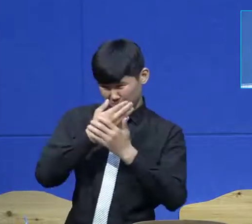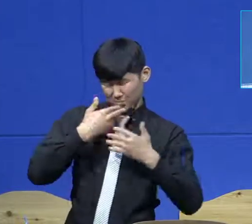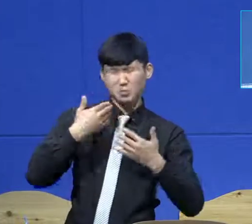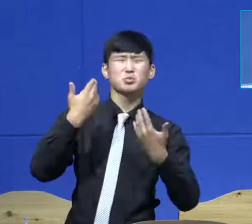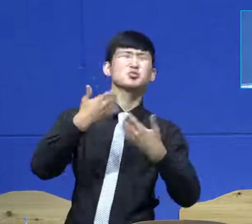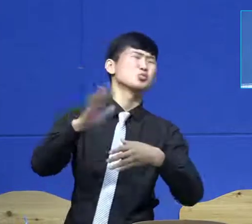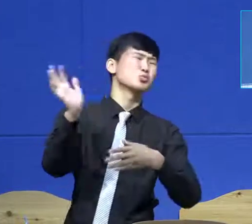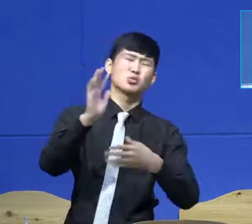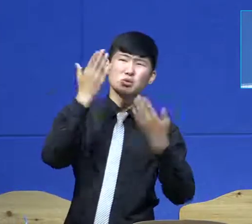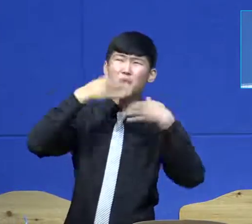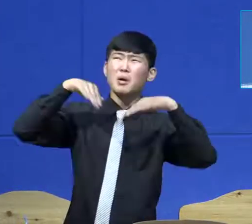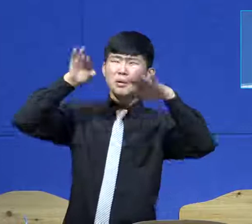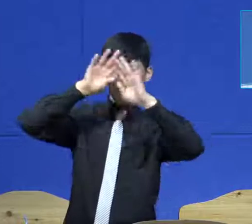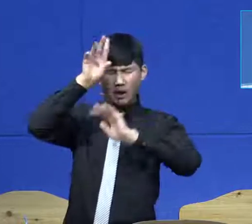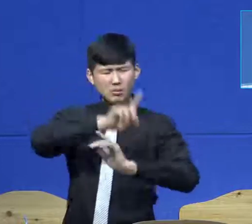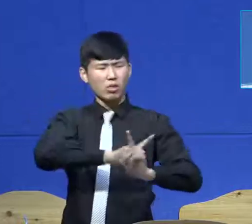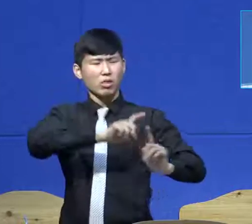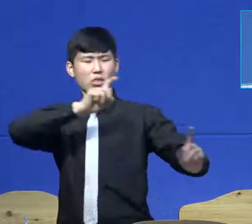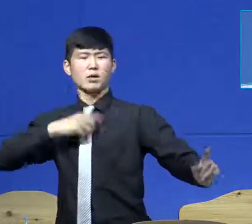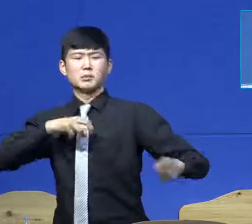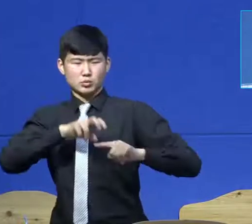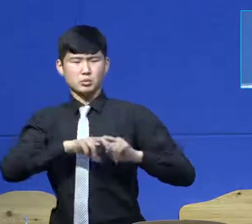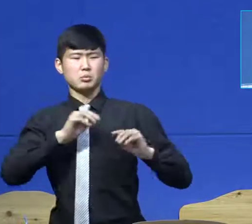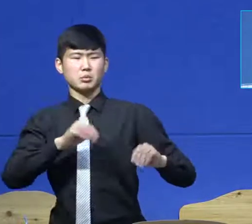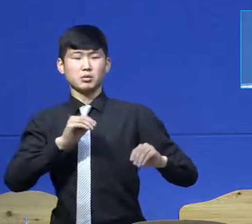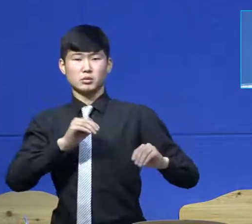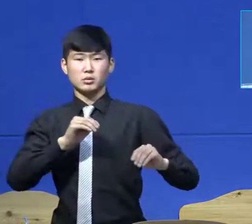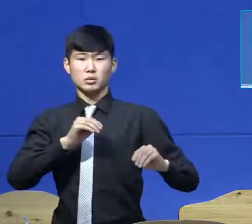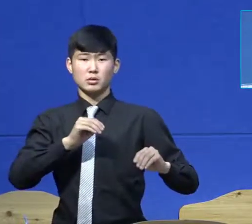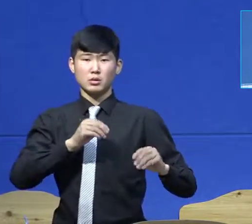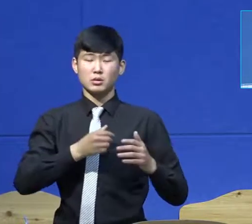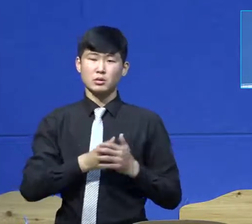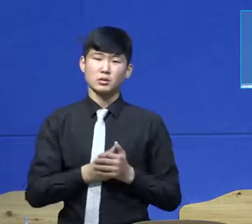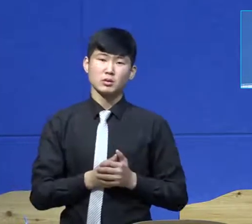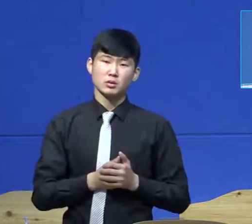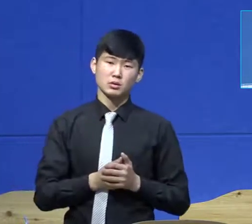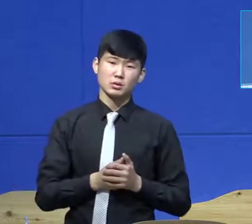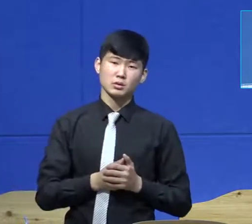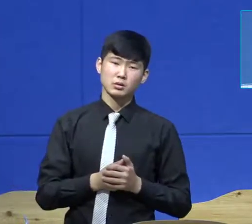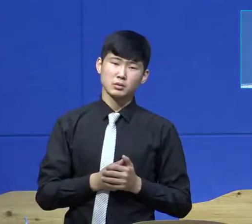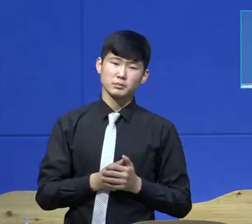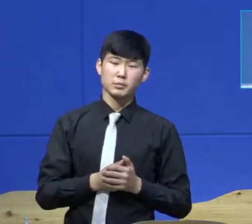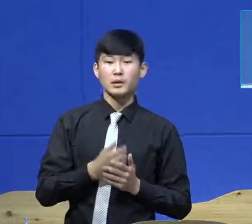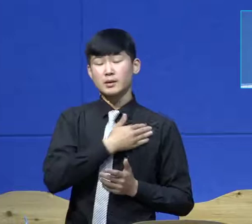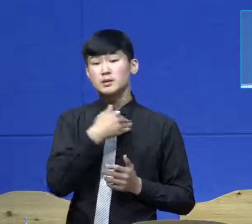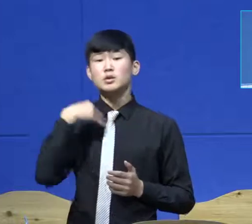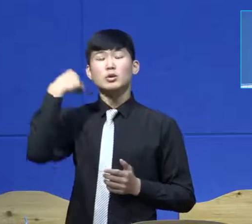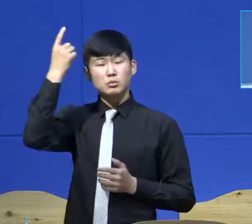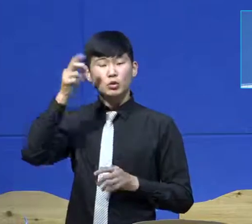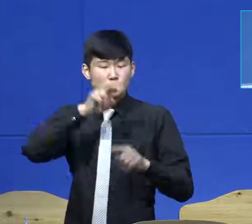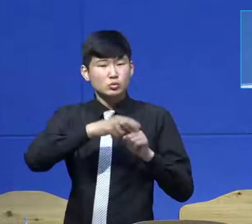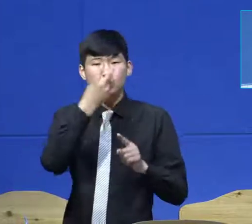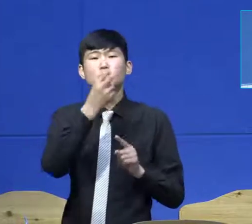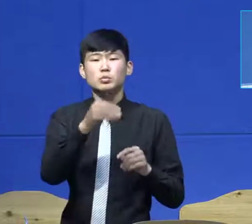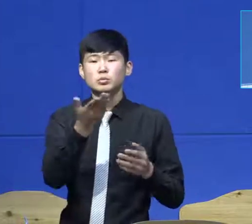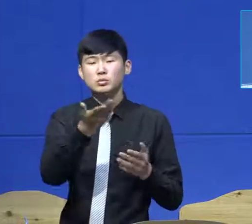зүгээрээ мөнхийн деважинг хойно суудлын дээр сууж явахд болно. Яасан гинэ? Эзний өмнө очиж тэгээд хэлээд үз тэр үг